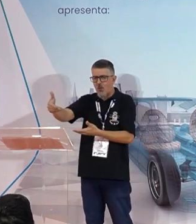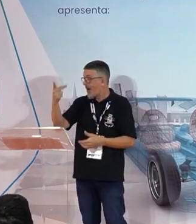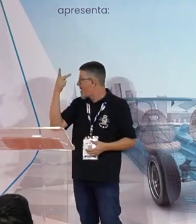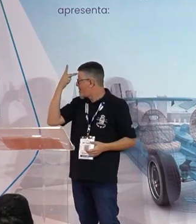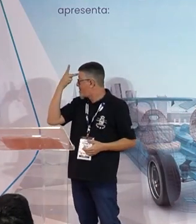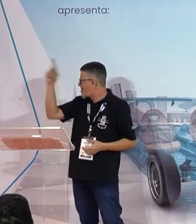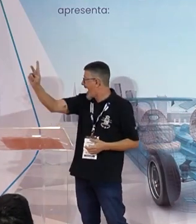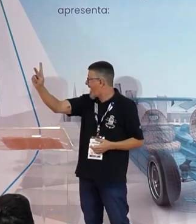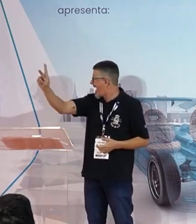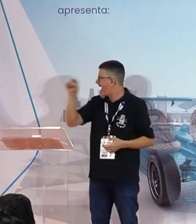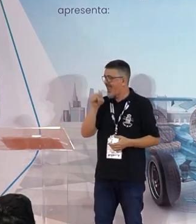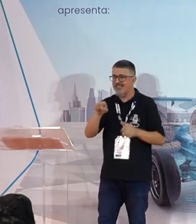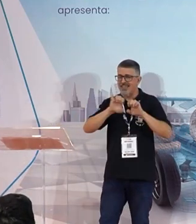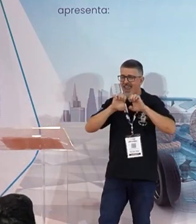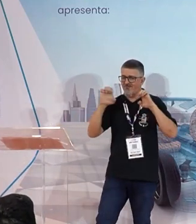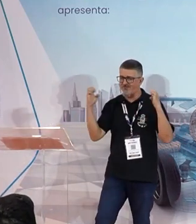vocês terem me convidado pra esse evento.